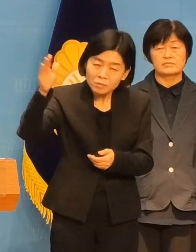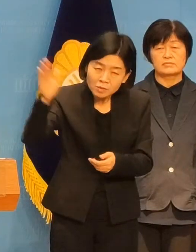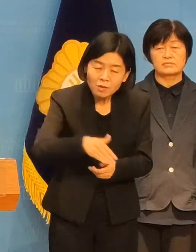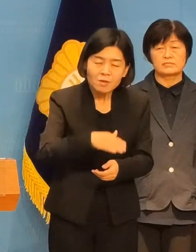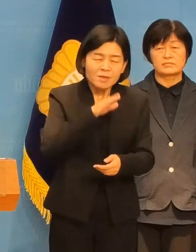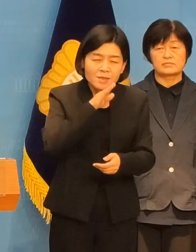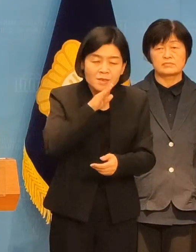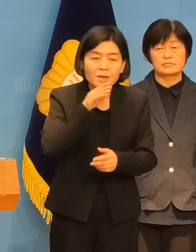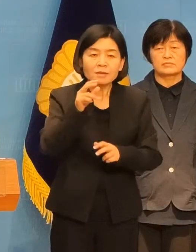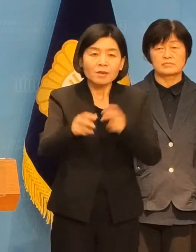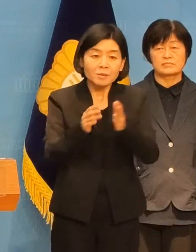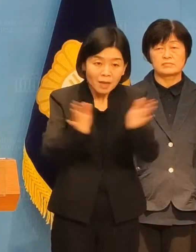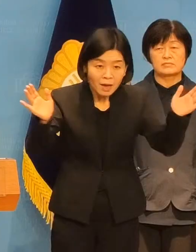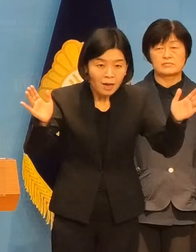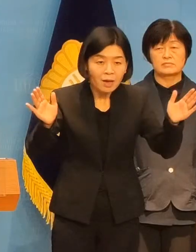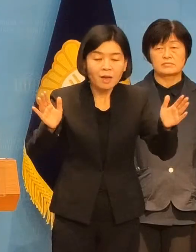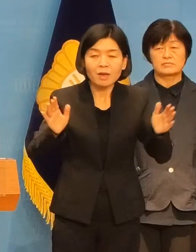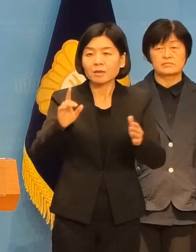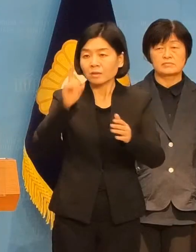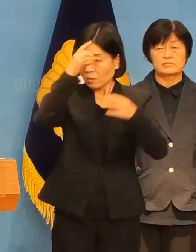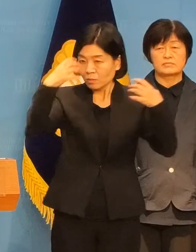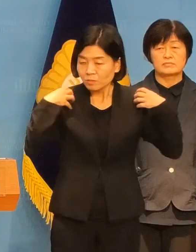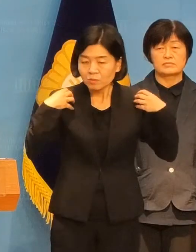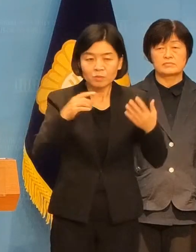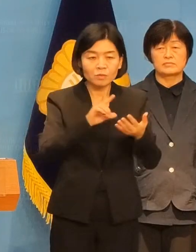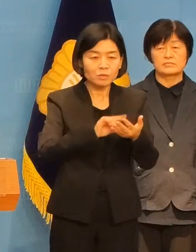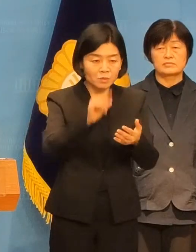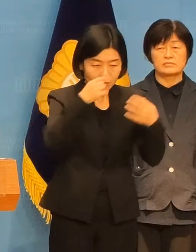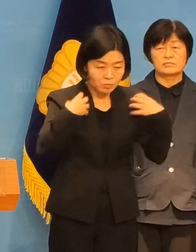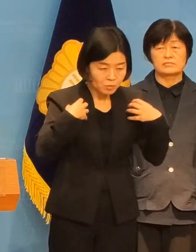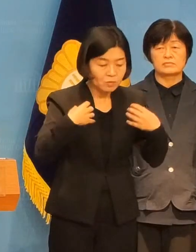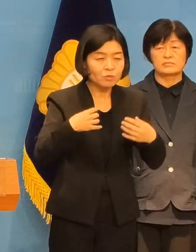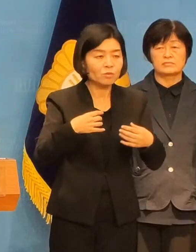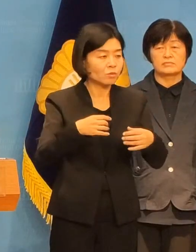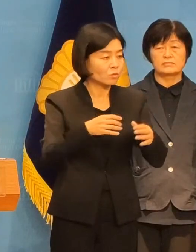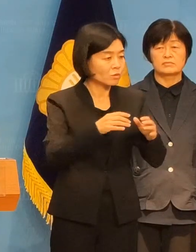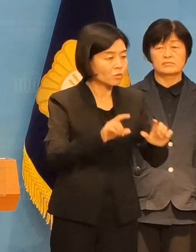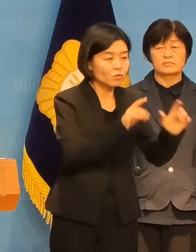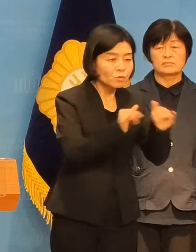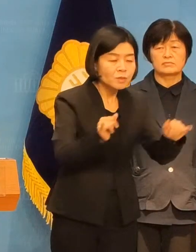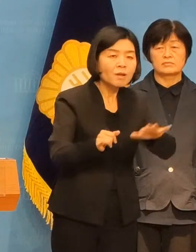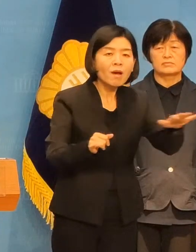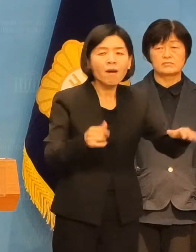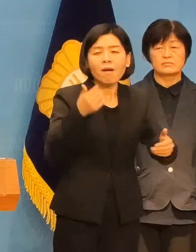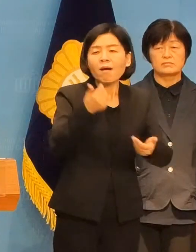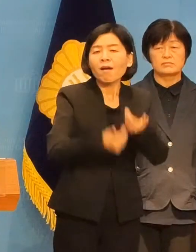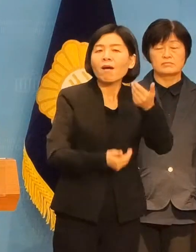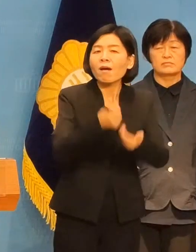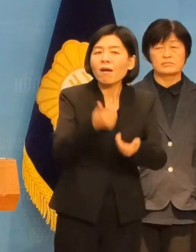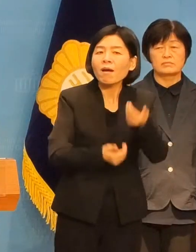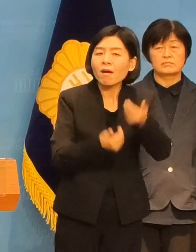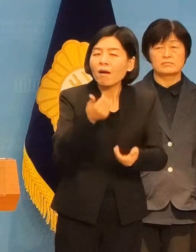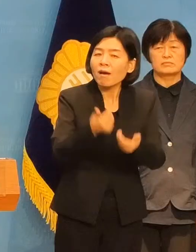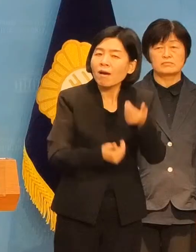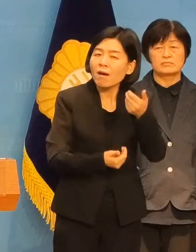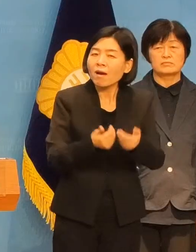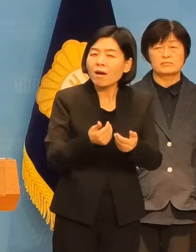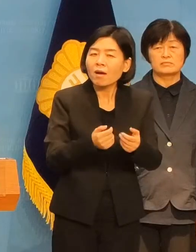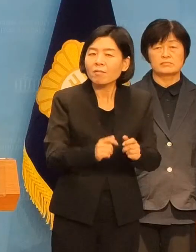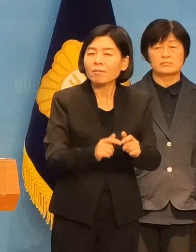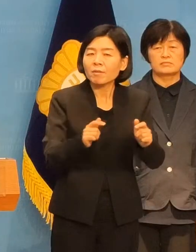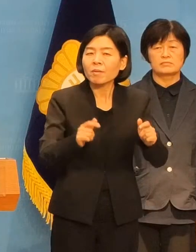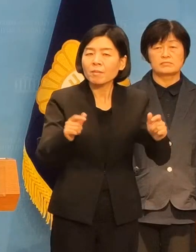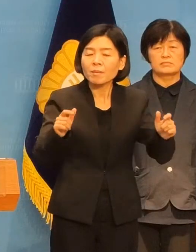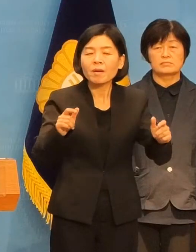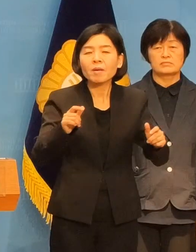시행될 경우 중앙정부와 지자체와 주민들 간의 갈등은 전국으로 확산될 것이 불보듯